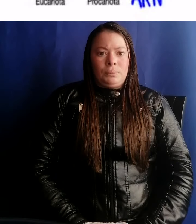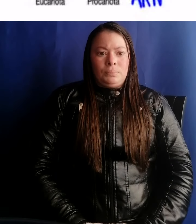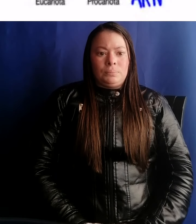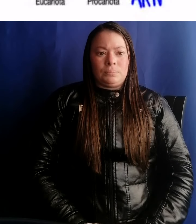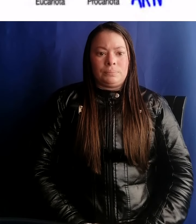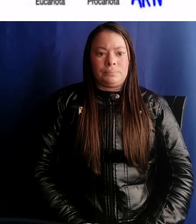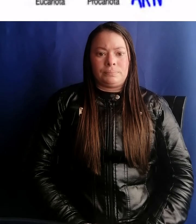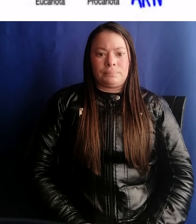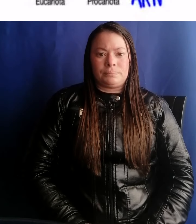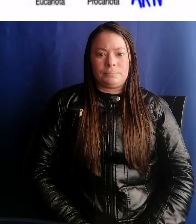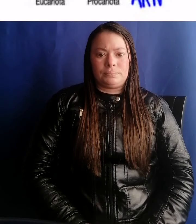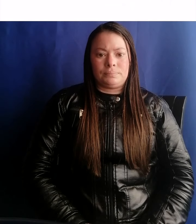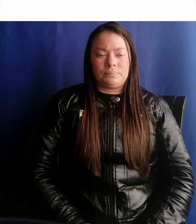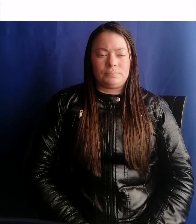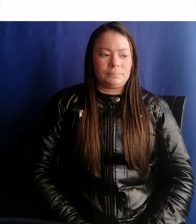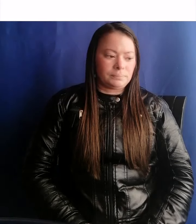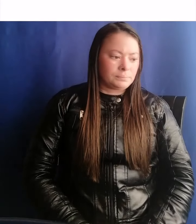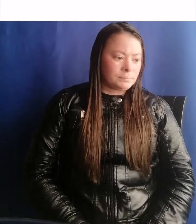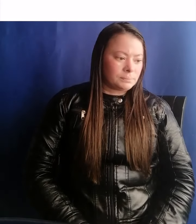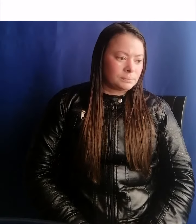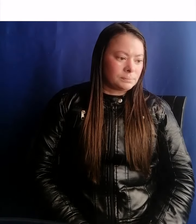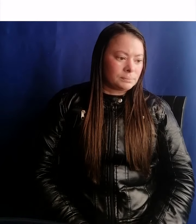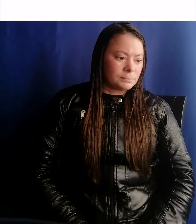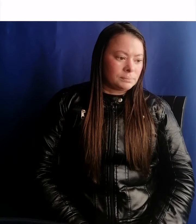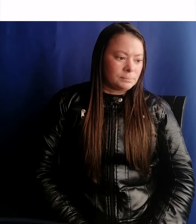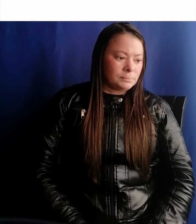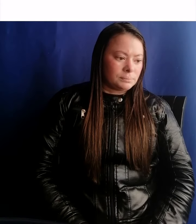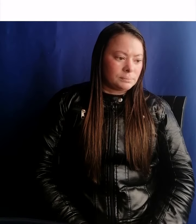esenciales válidos en ambos casos.